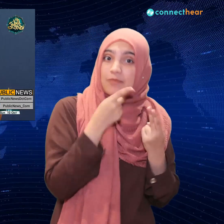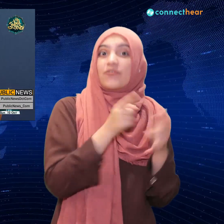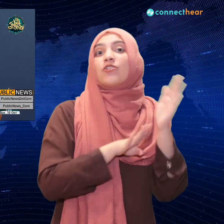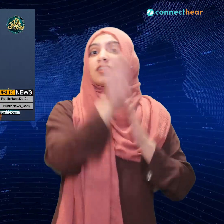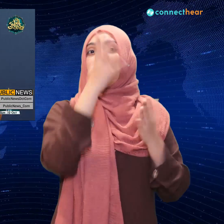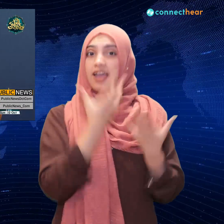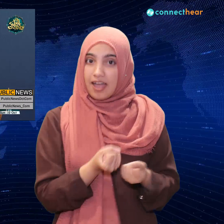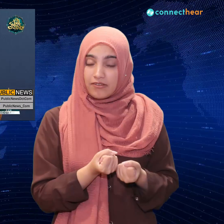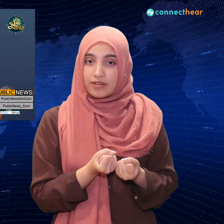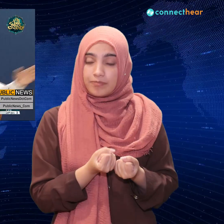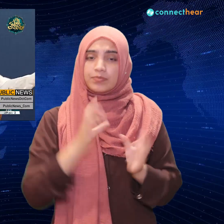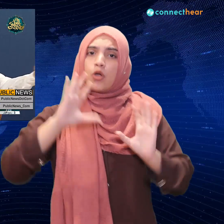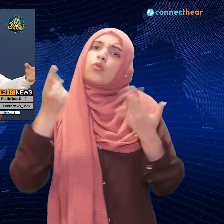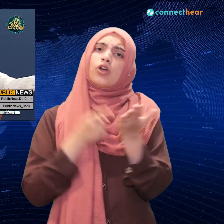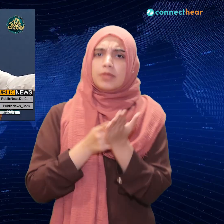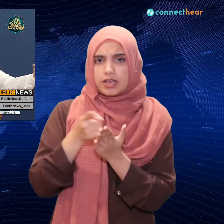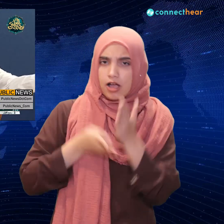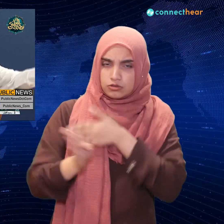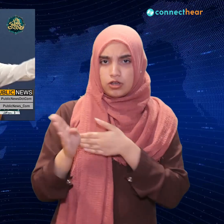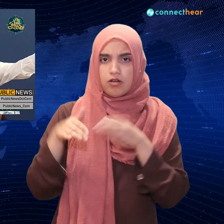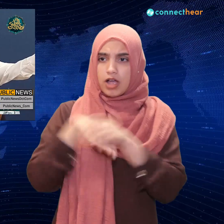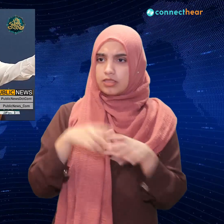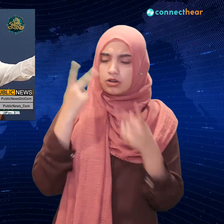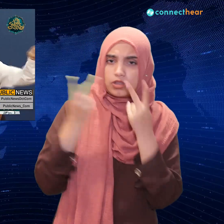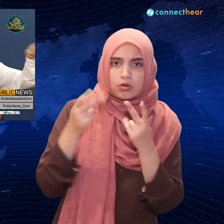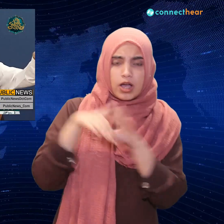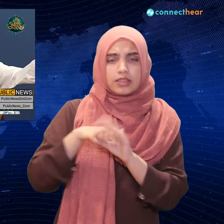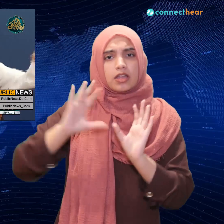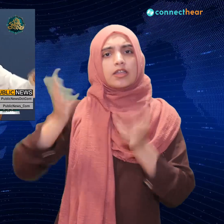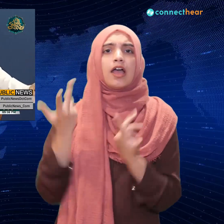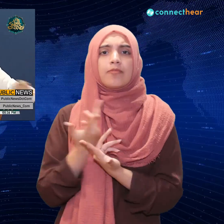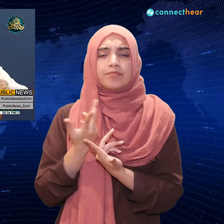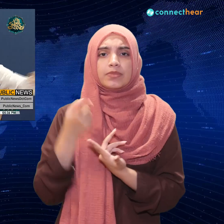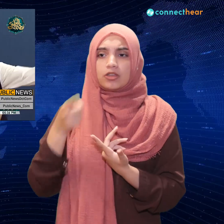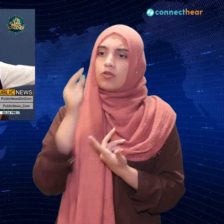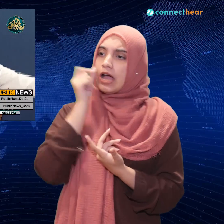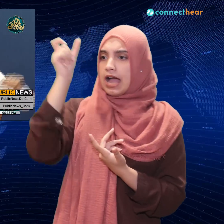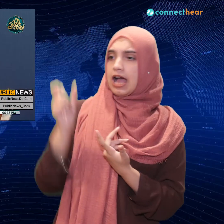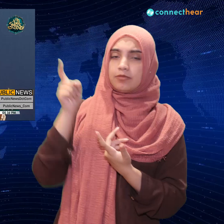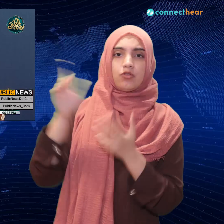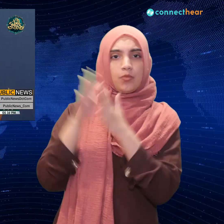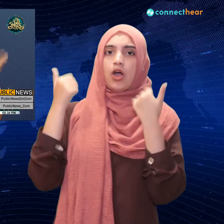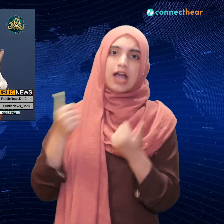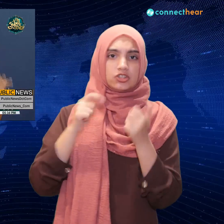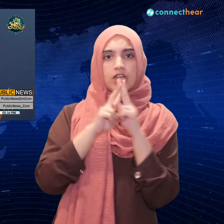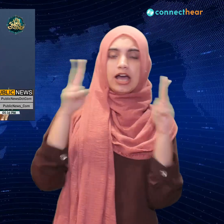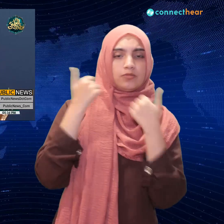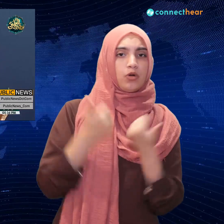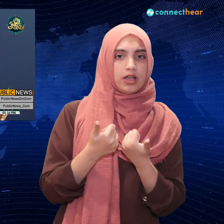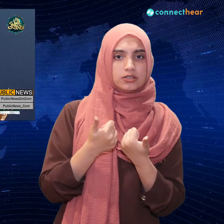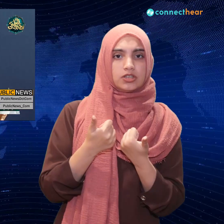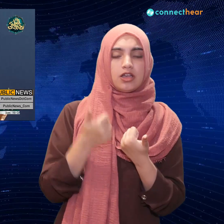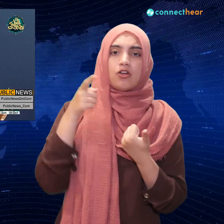میں چلے جائیں، پتہ چلا لیں سارا گاؤں بتائے گا جی وہ بڑا وہ ہے صادق اور امین، سارا گاؤں اس کے پاس جائے گا مسئلے حل کروانے